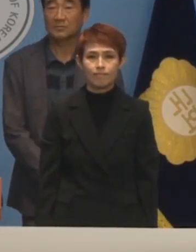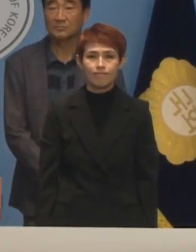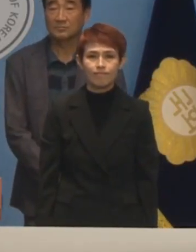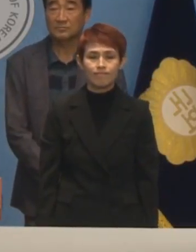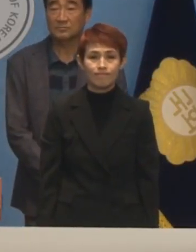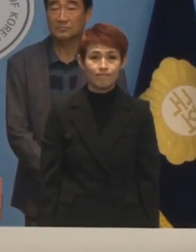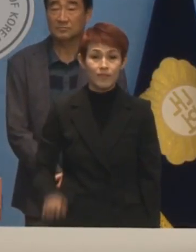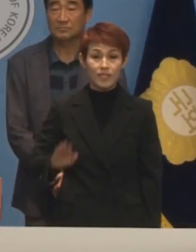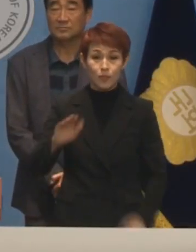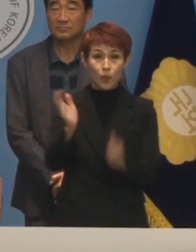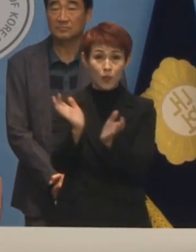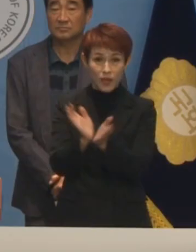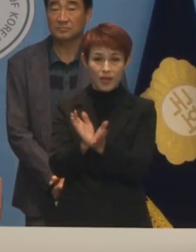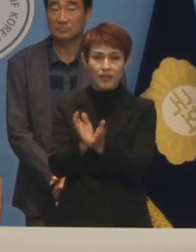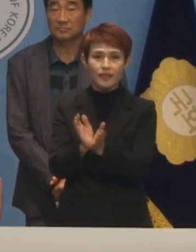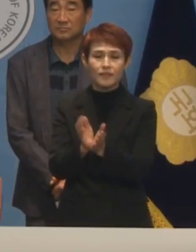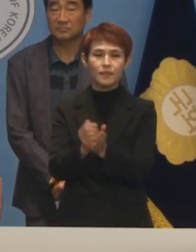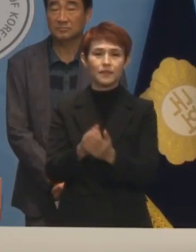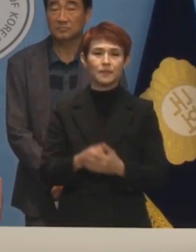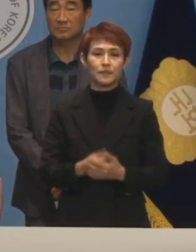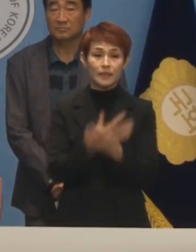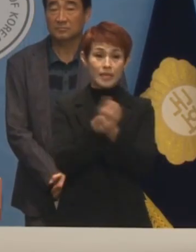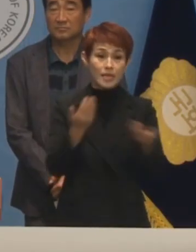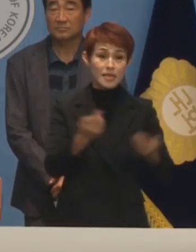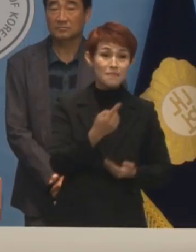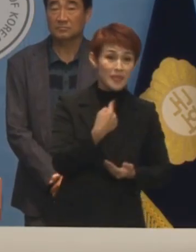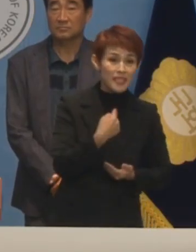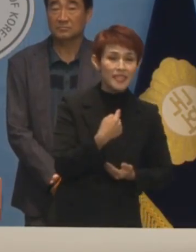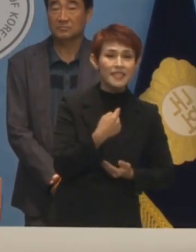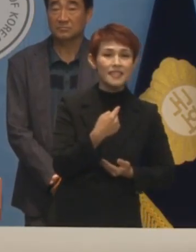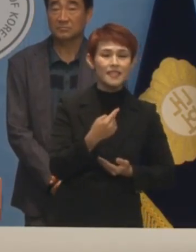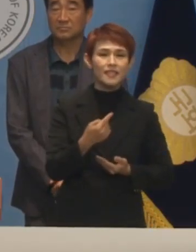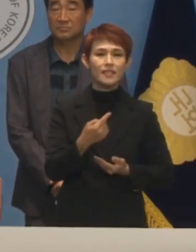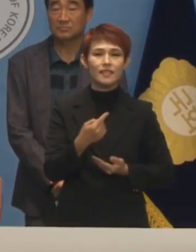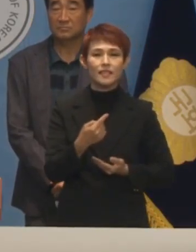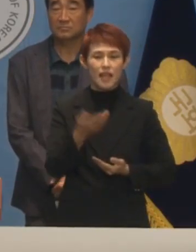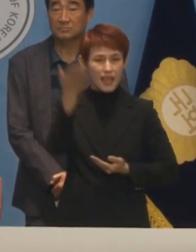예, 진보당 비정규직 노동자의원 정혜경입니다.